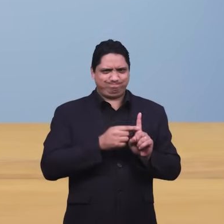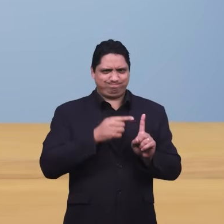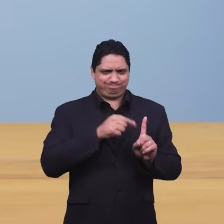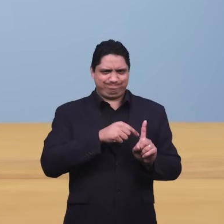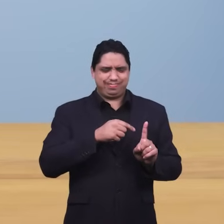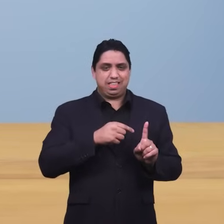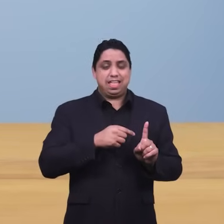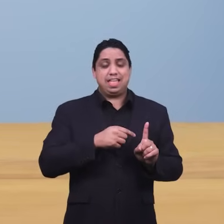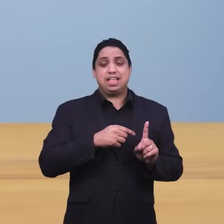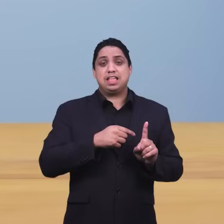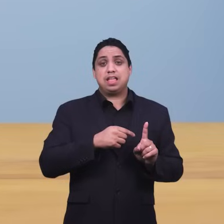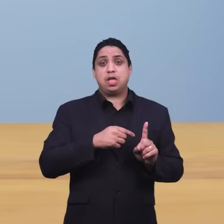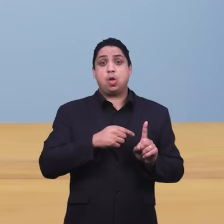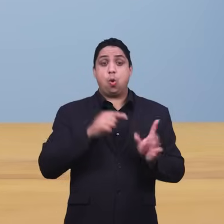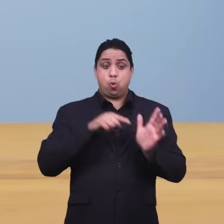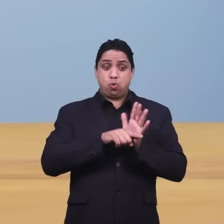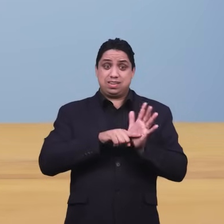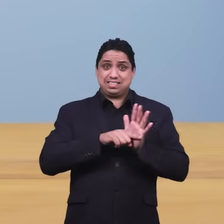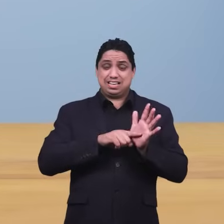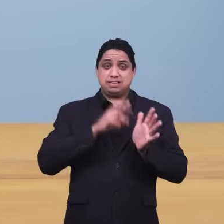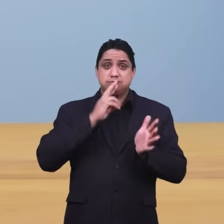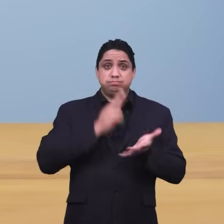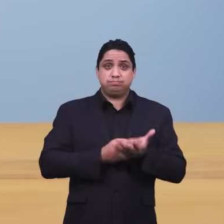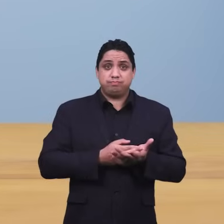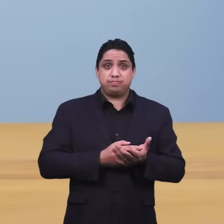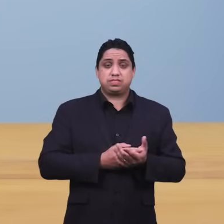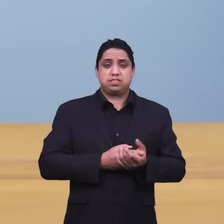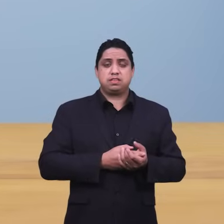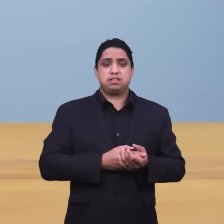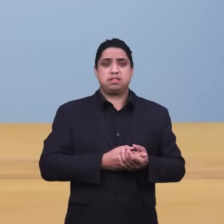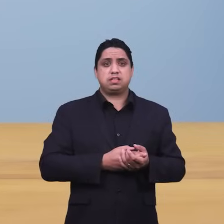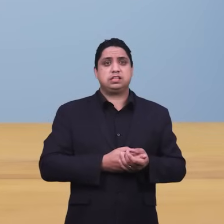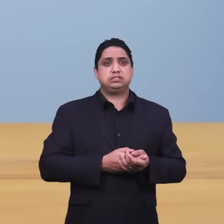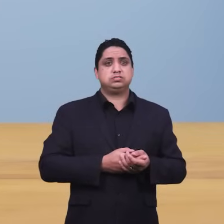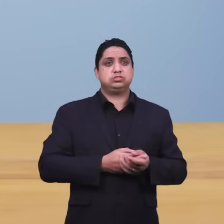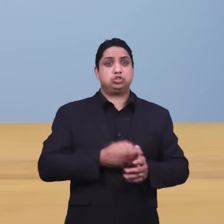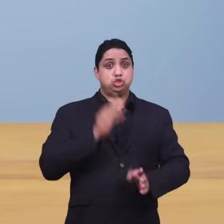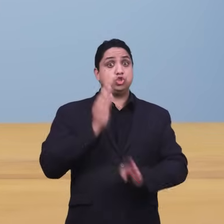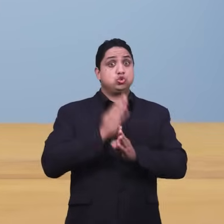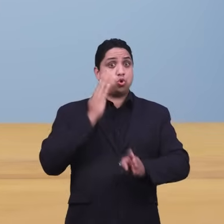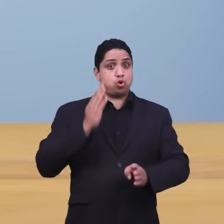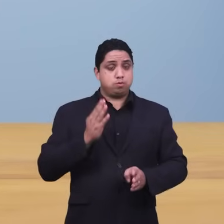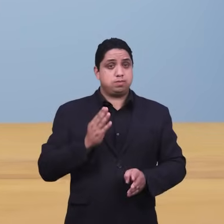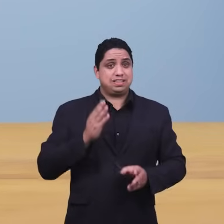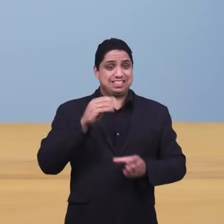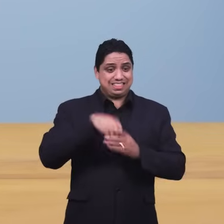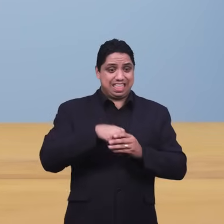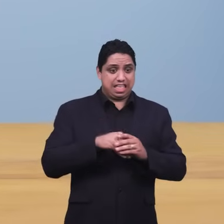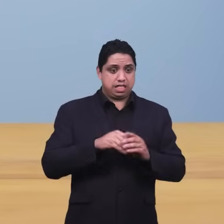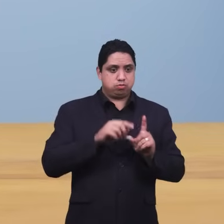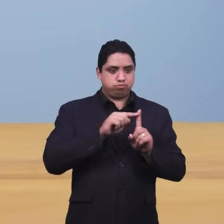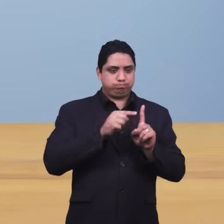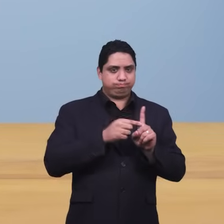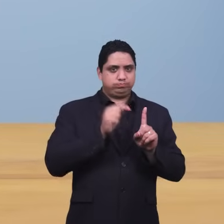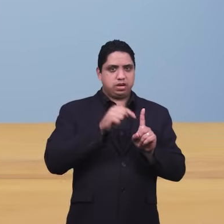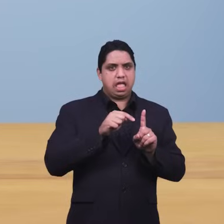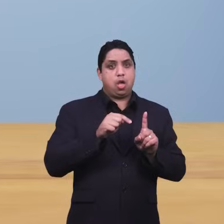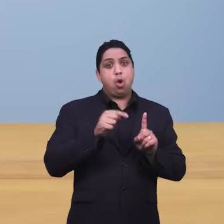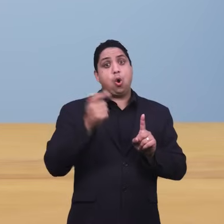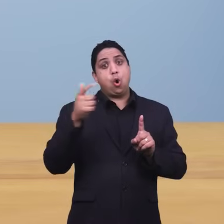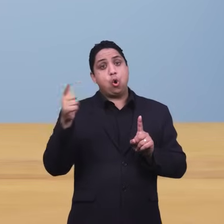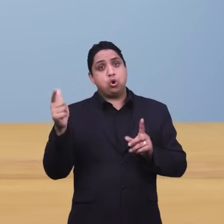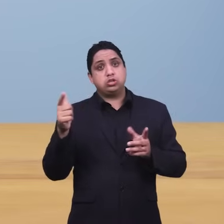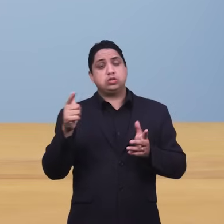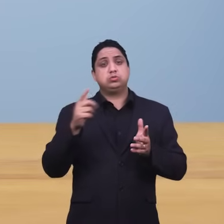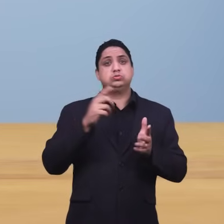diagnóstico, porque algumas vezes é feito, fechado um diagnóstico ainda no intraútero, outras vezes os